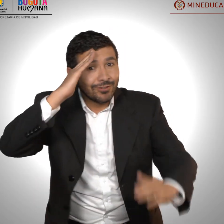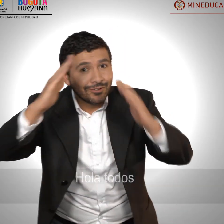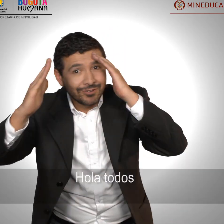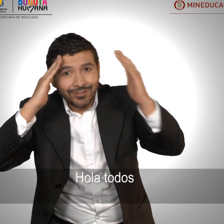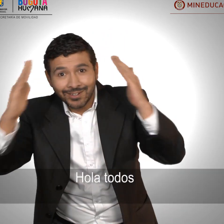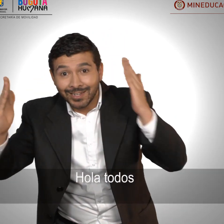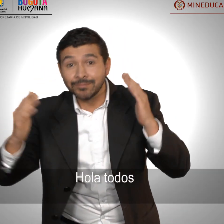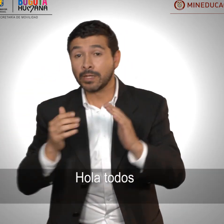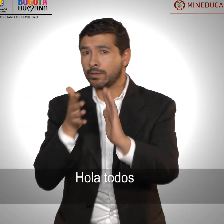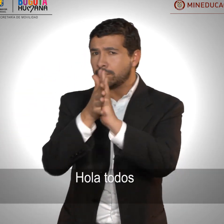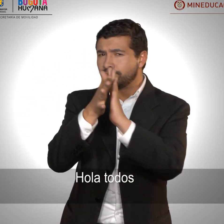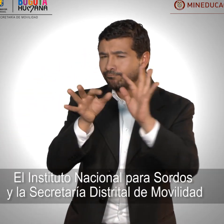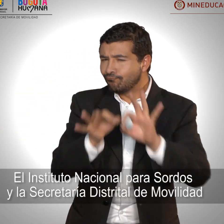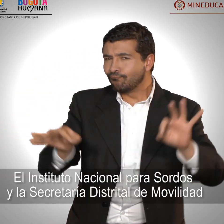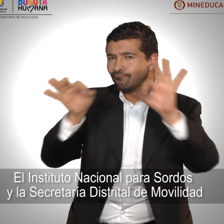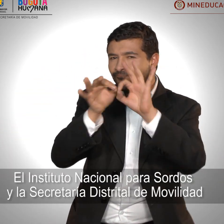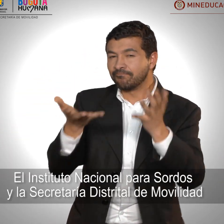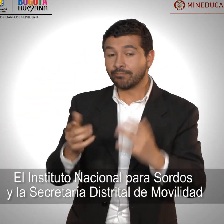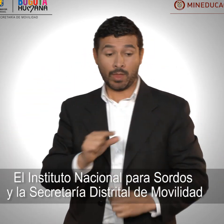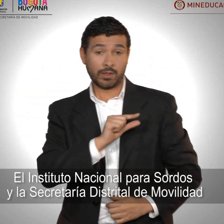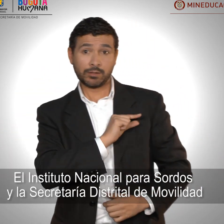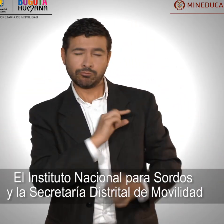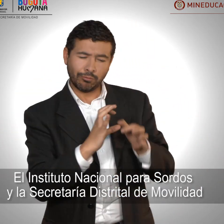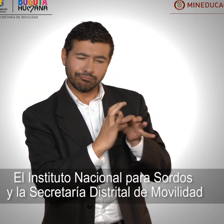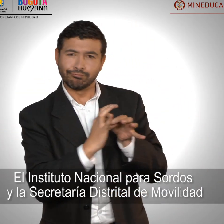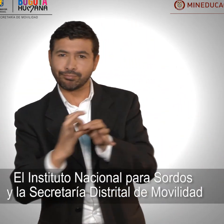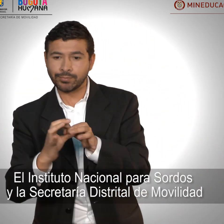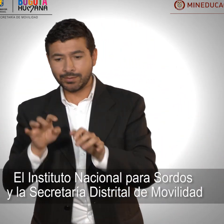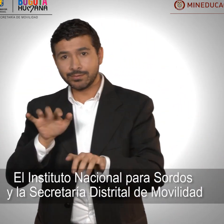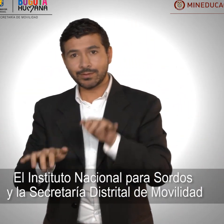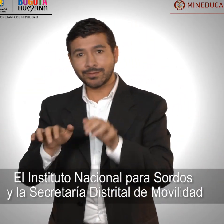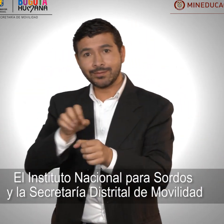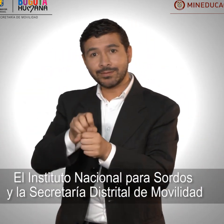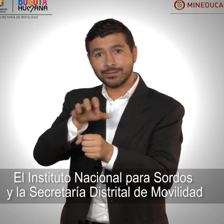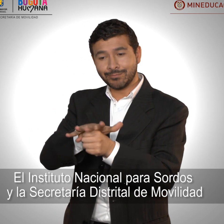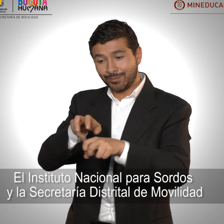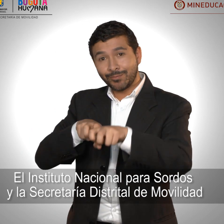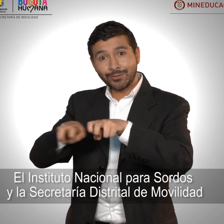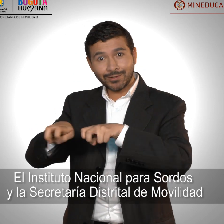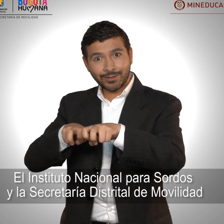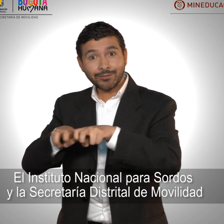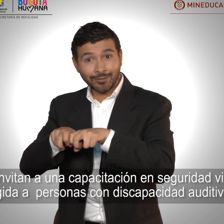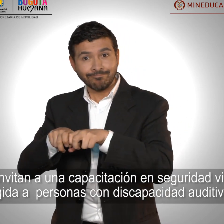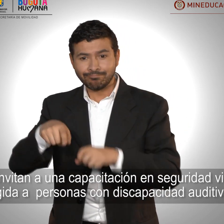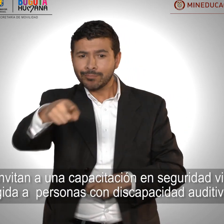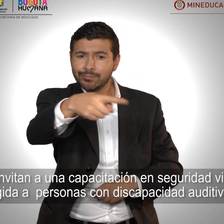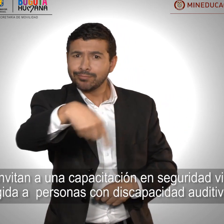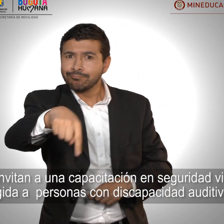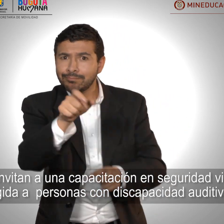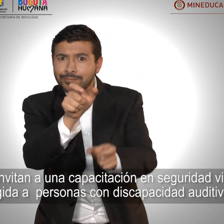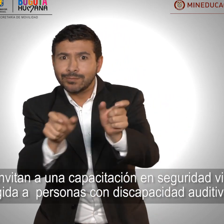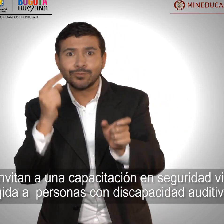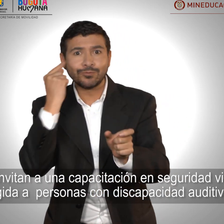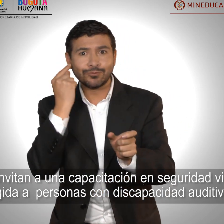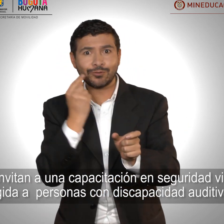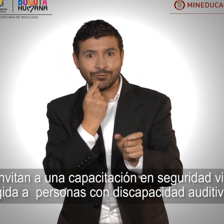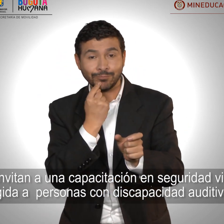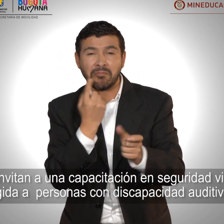Hola a todos, el Instituto Nacional para Sordos y la Secretaría Distrital de Movilidad los invitan a una capacitación en seguridad